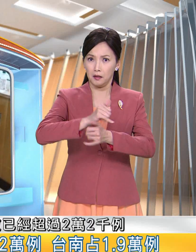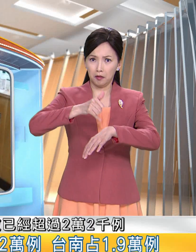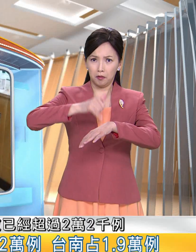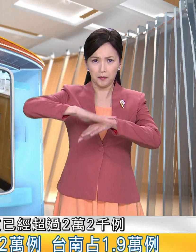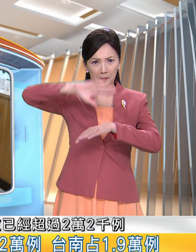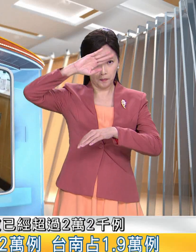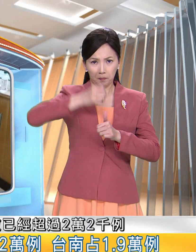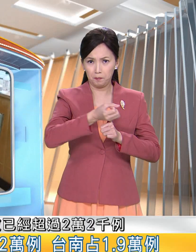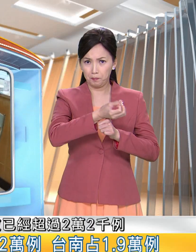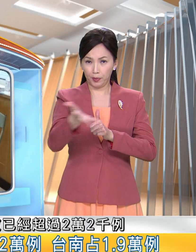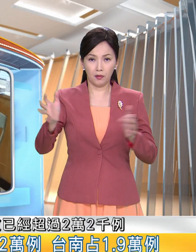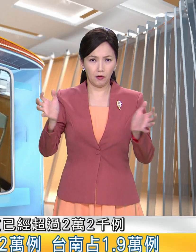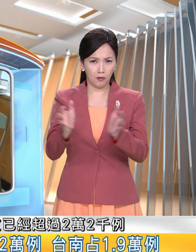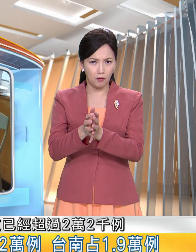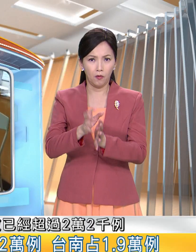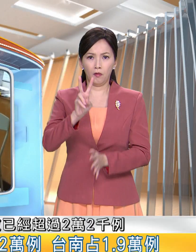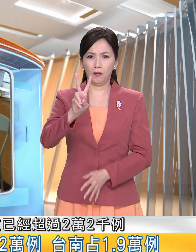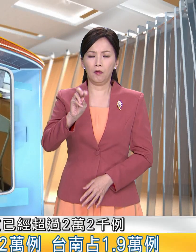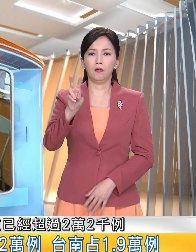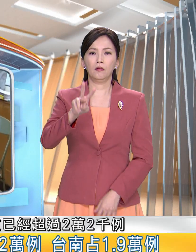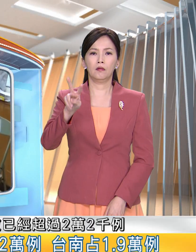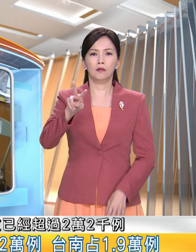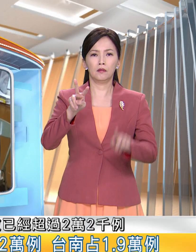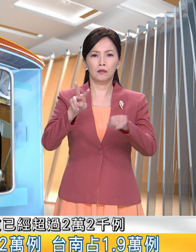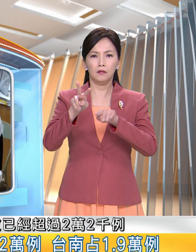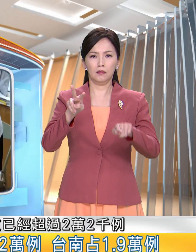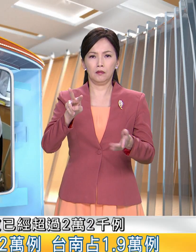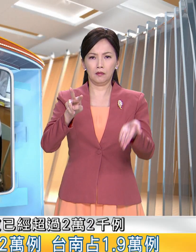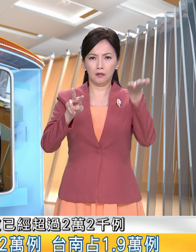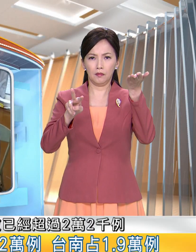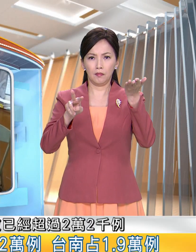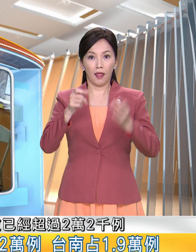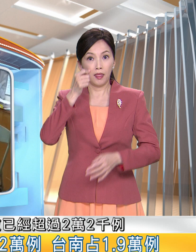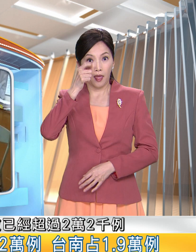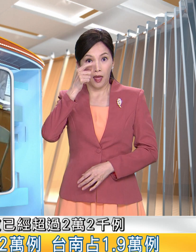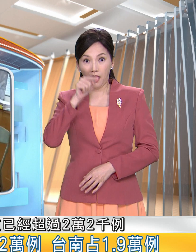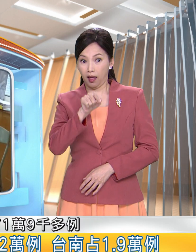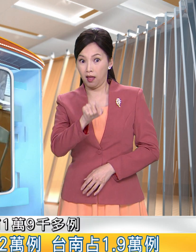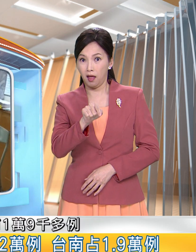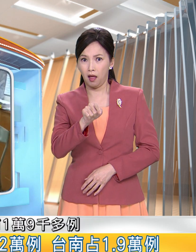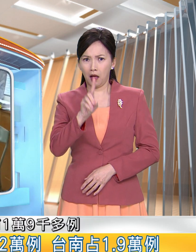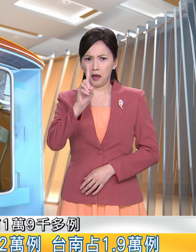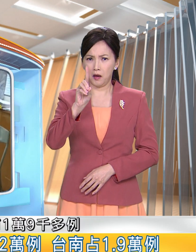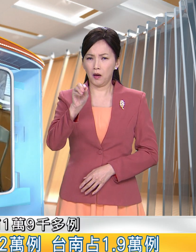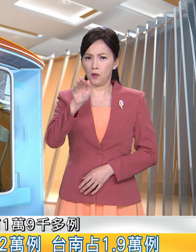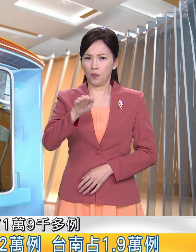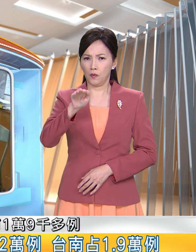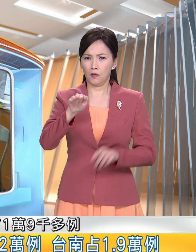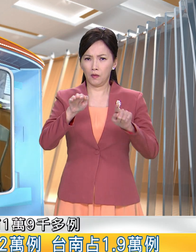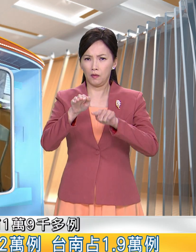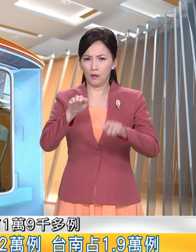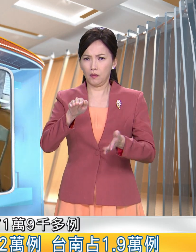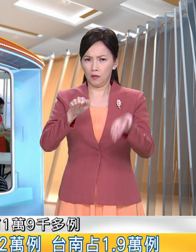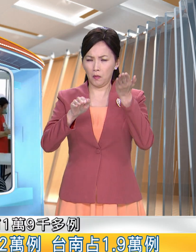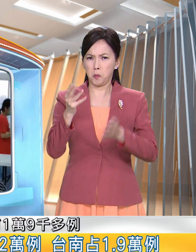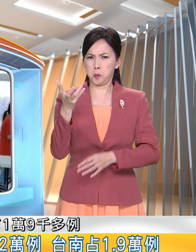全台登革热的病例数已经超过了22000例，而光是在台南市就有